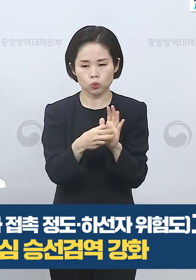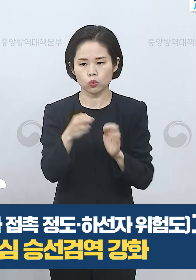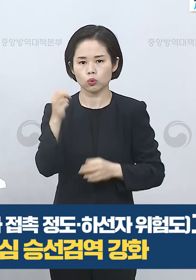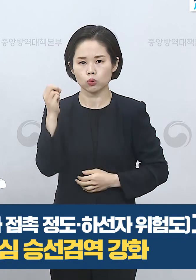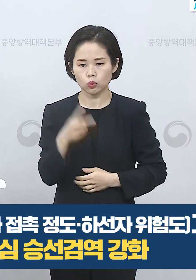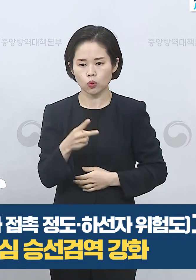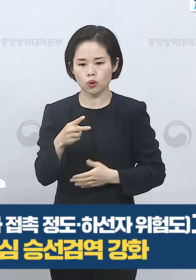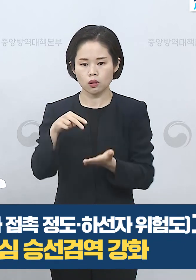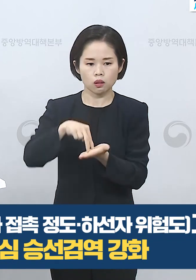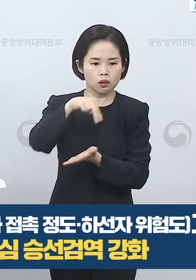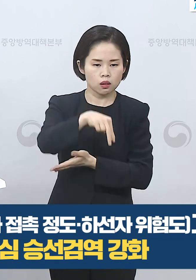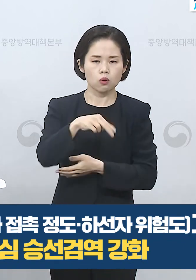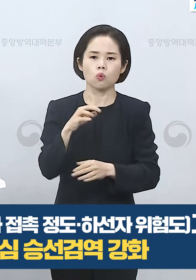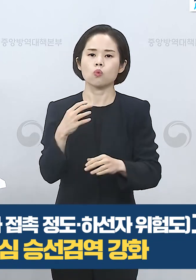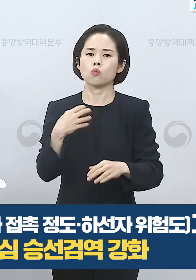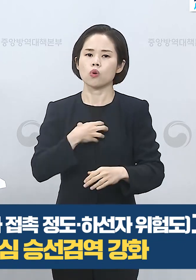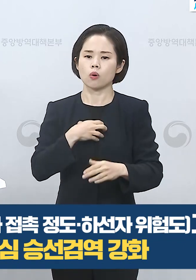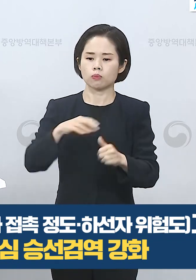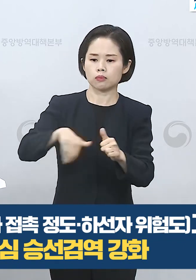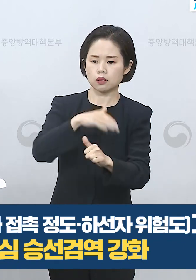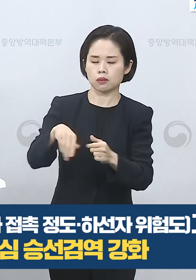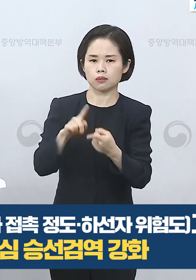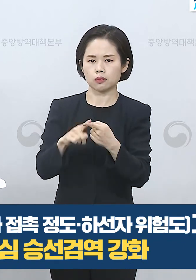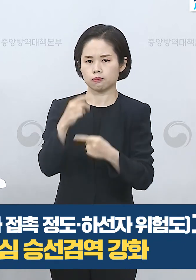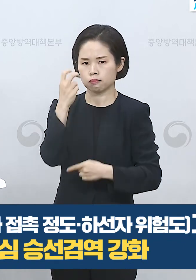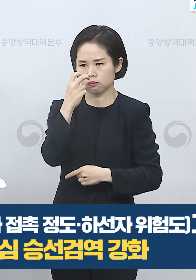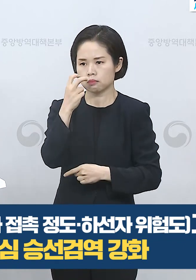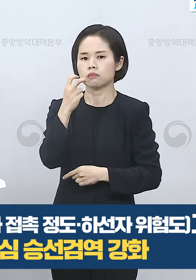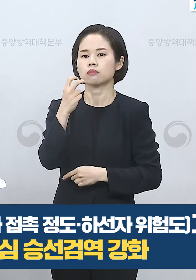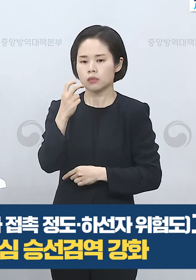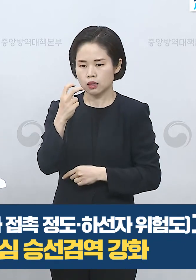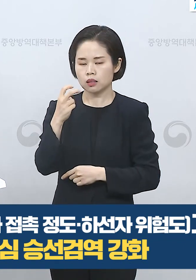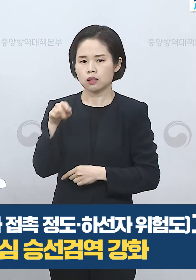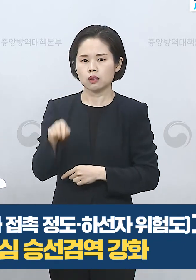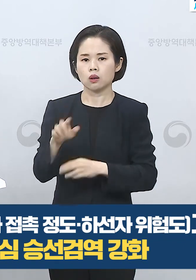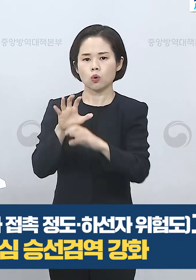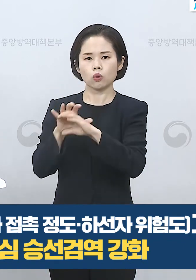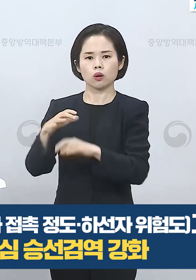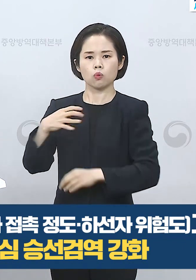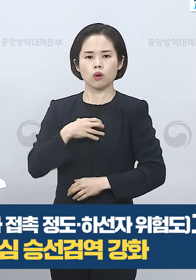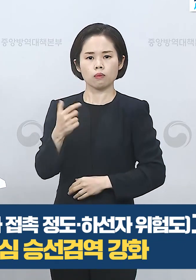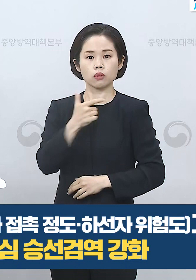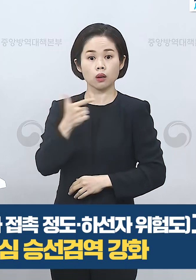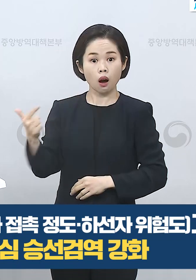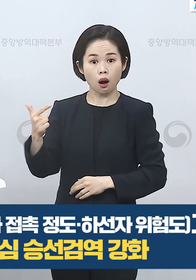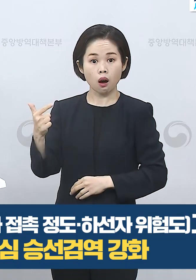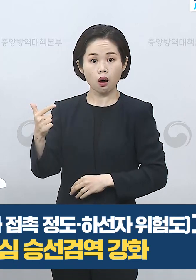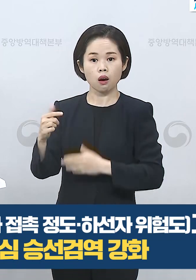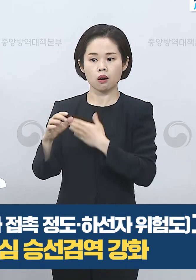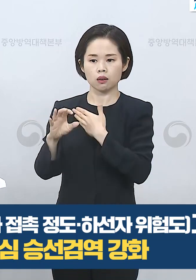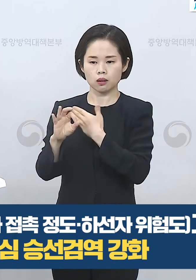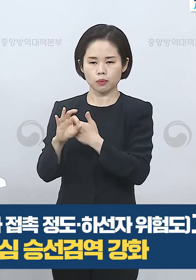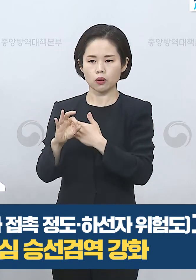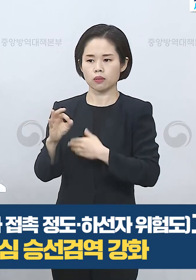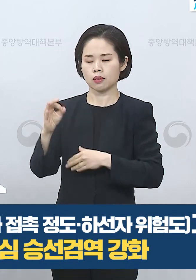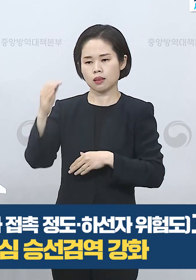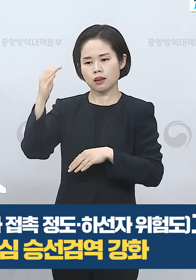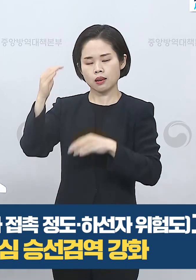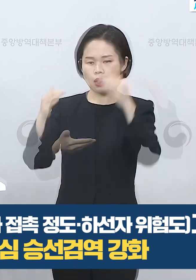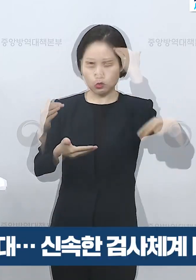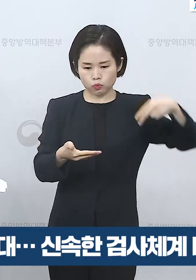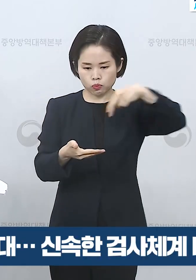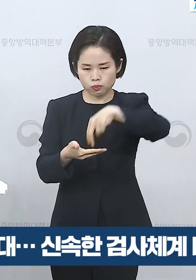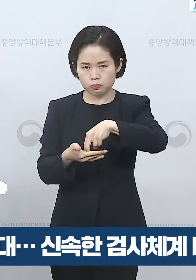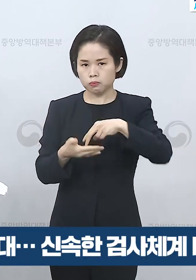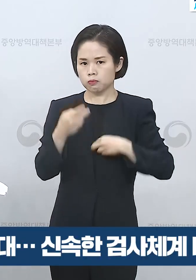하선자의 위험도 등을 고려하여 코로나19의 위험이 있는 선박을 중심으로 승선 검역을 강화할